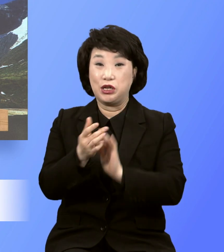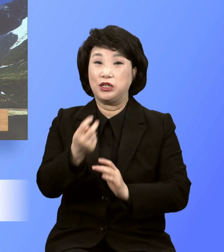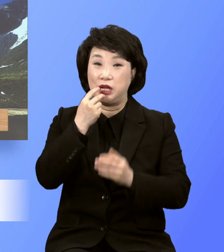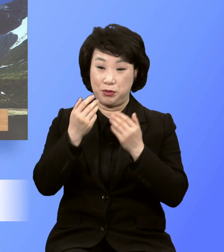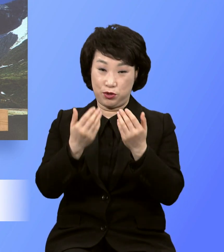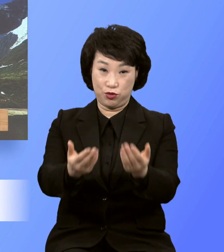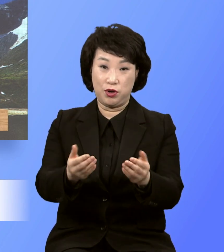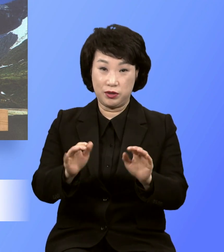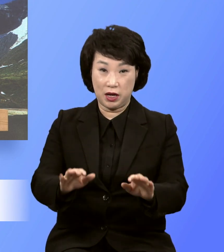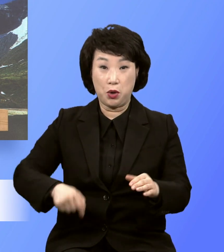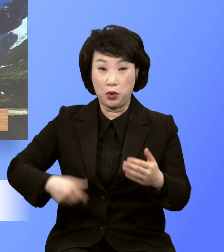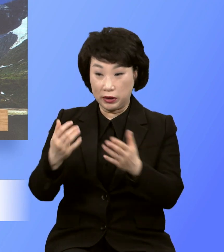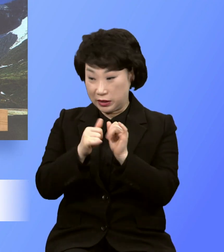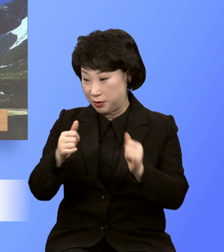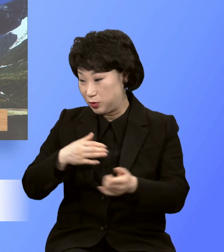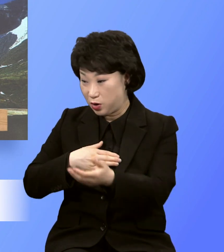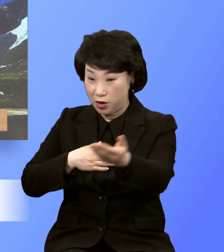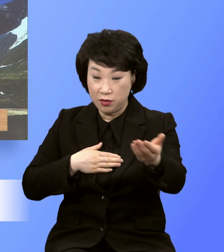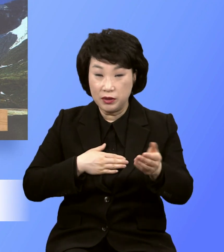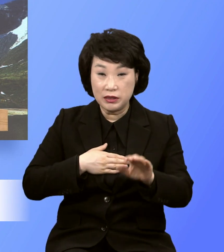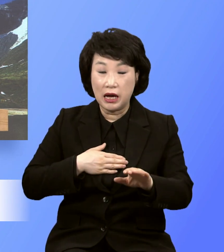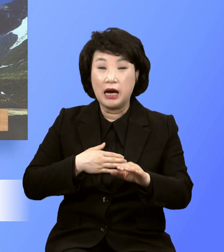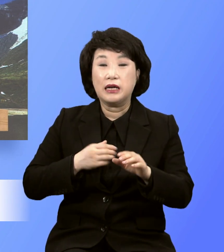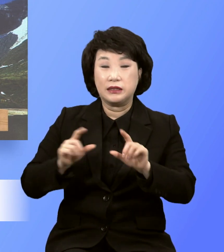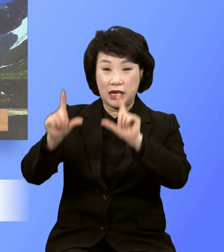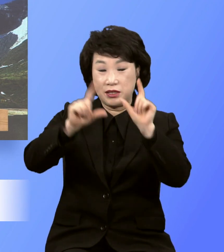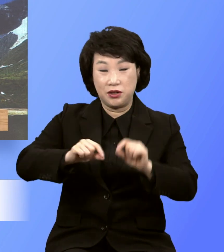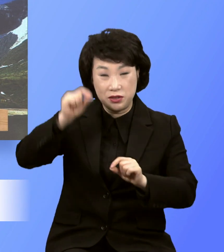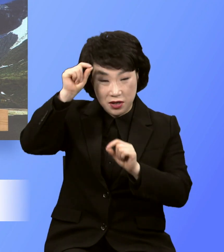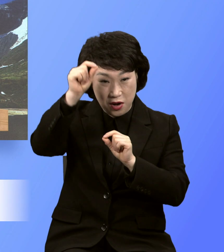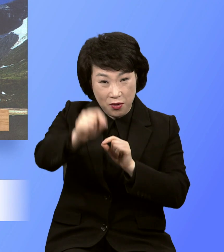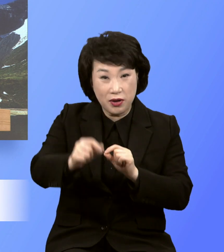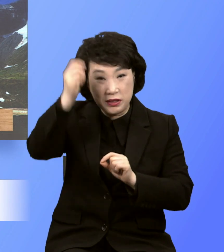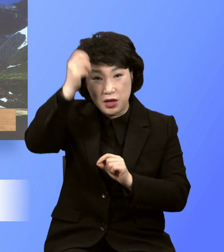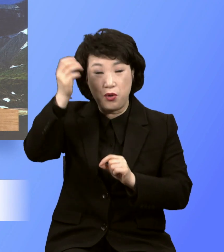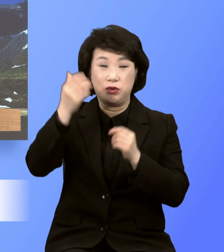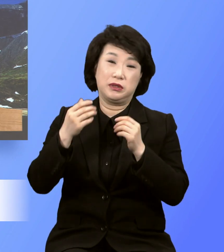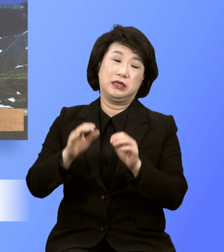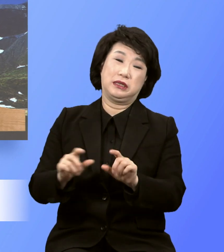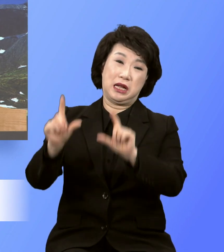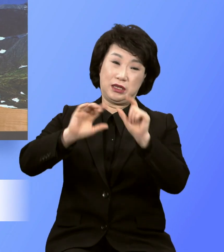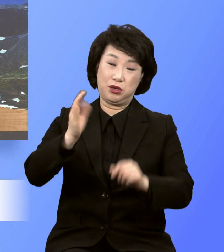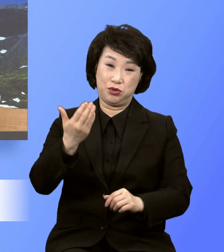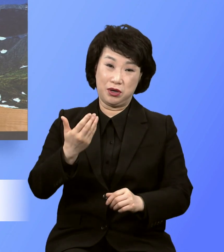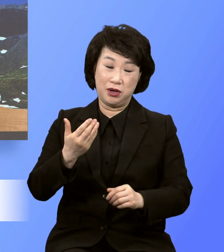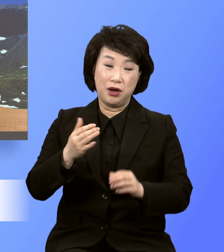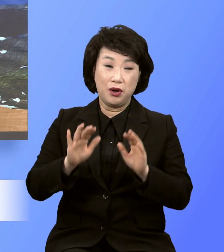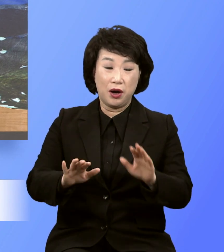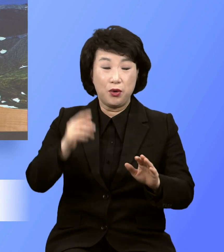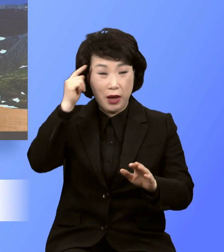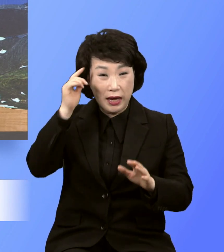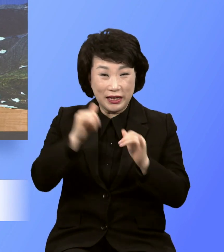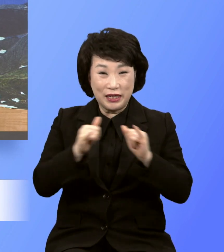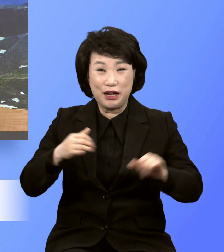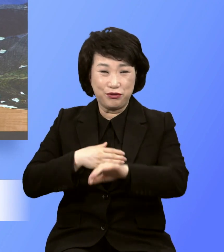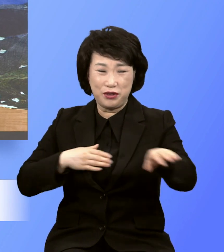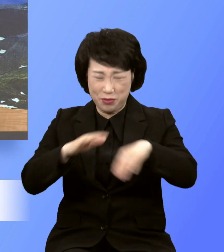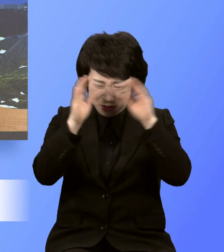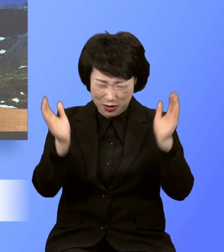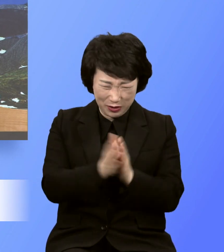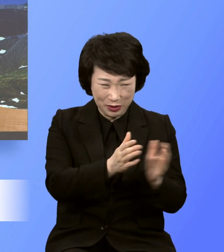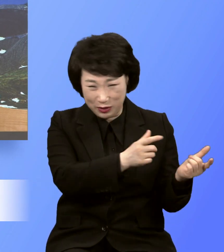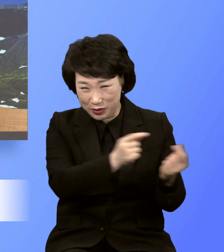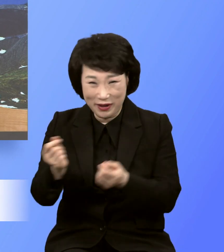생명을 주시고, 회개하는 자에게 영원히 살게 하는 것은 인류 모든 자에게 공통으로 준